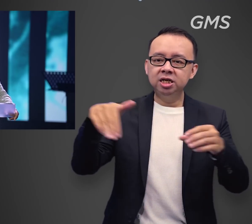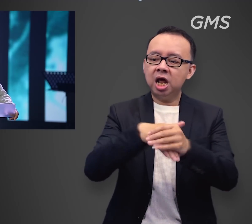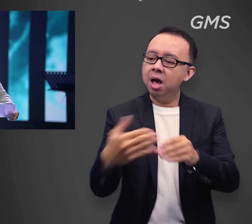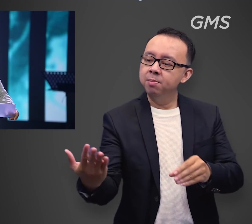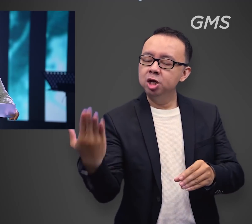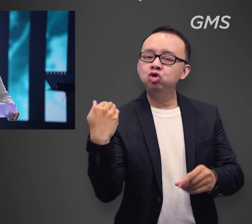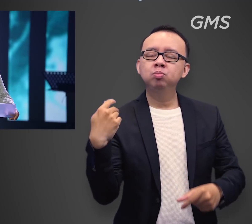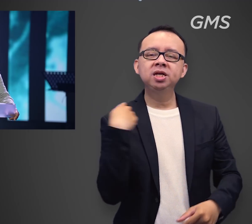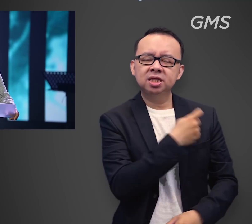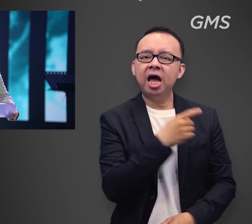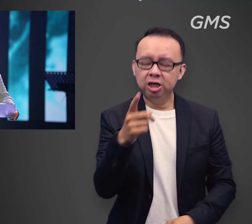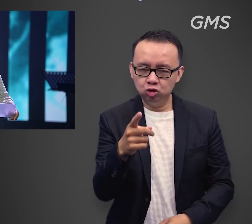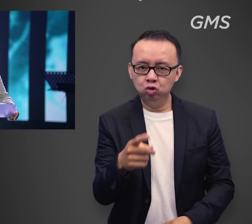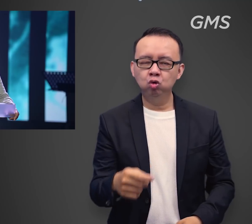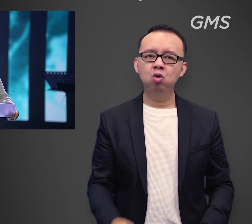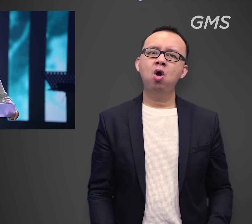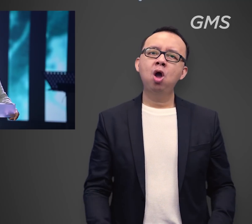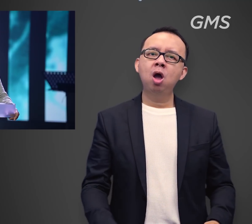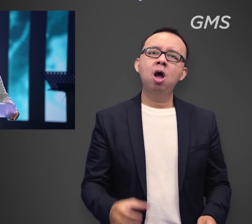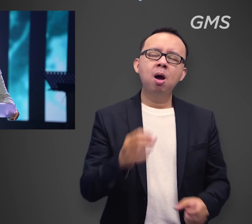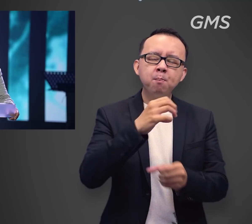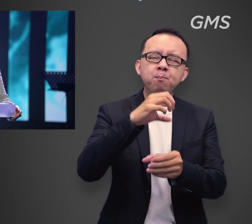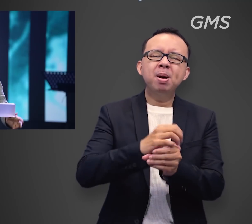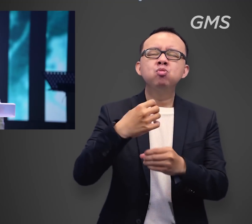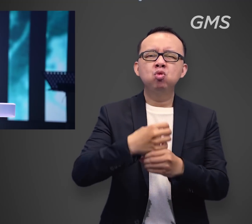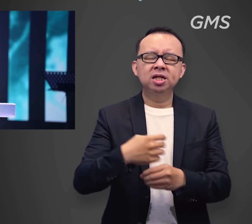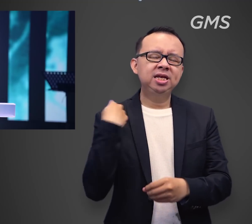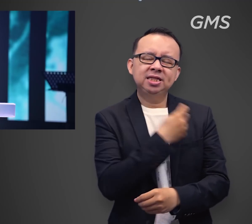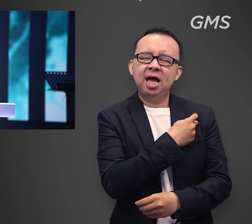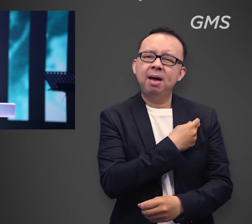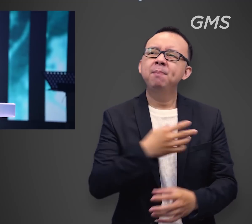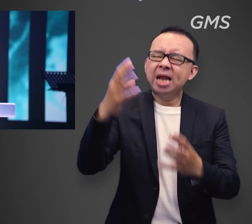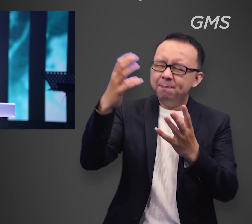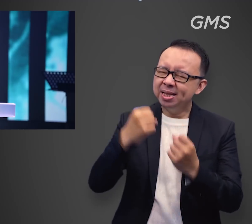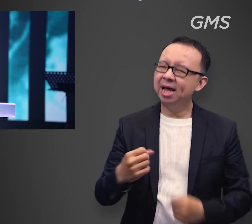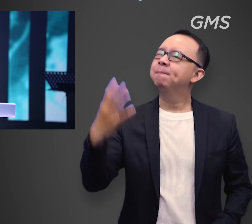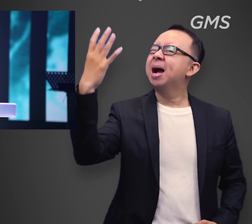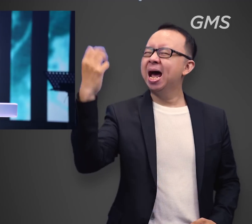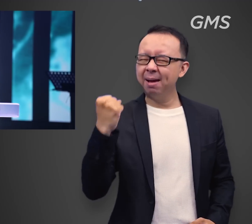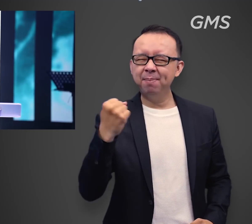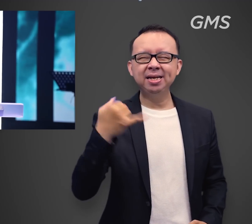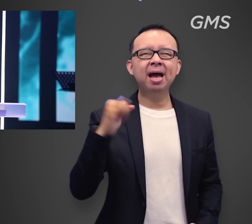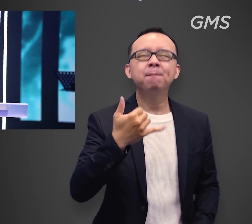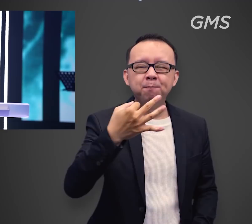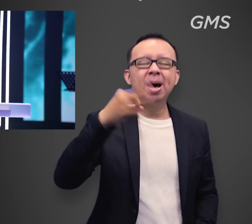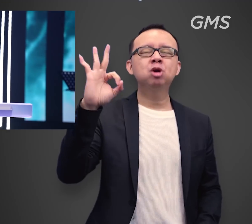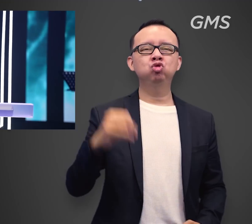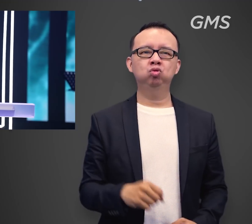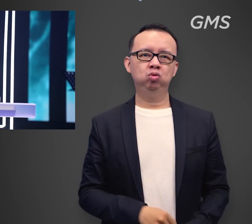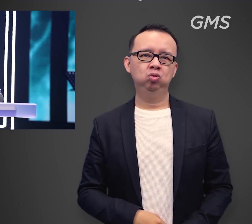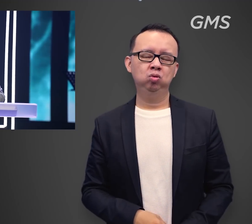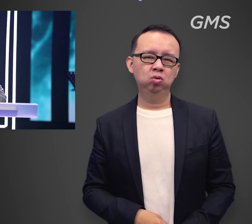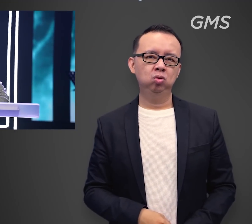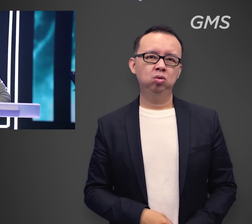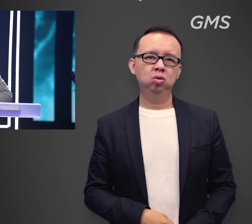Dikatakan janji Tuhan membuat kita memiliki pengharapan yang baru. dalam hidup saudara dan saya, kita ini mengandung